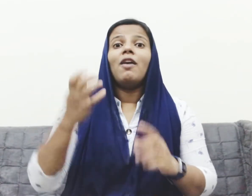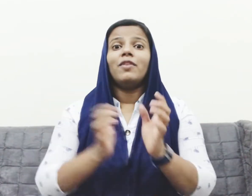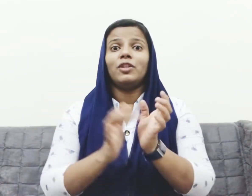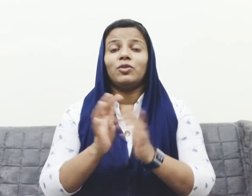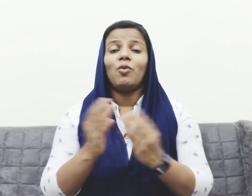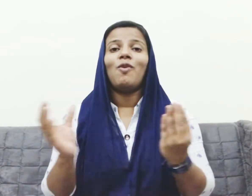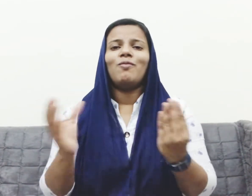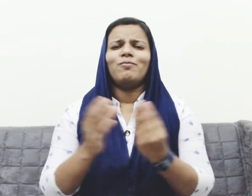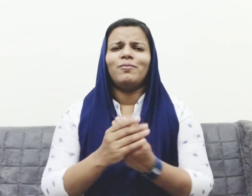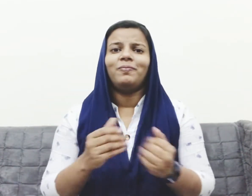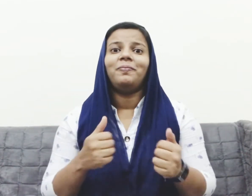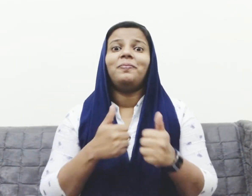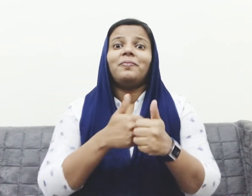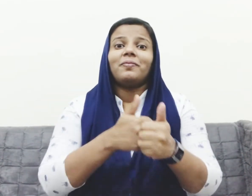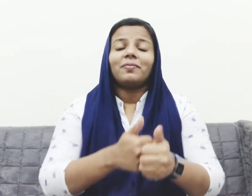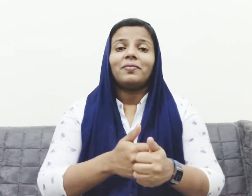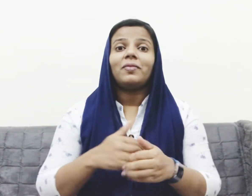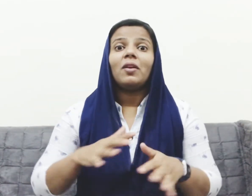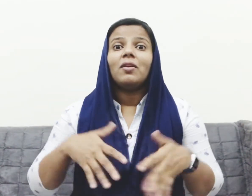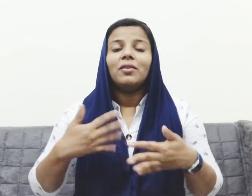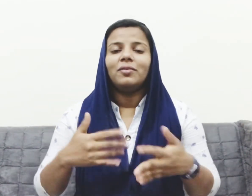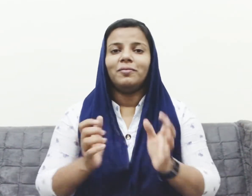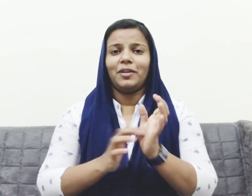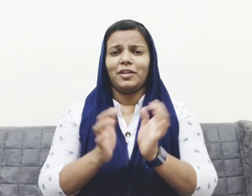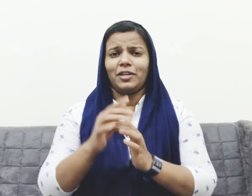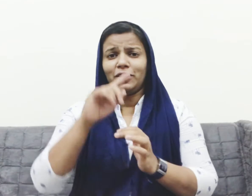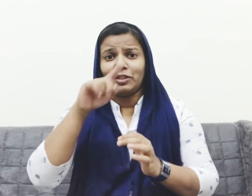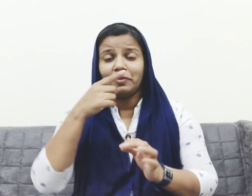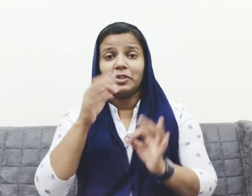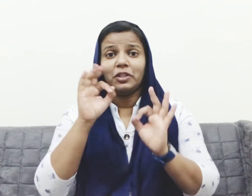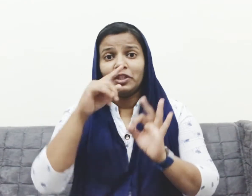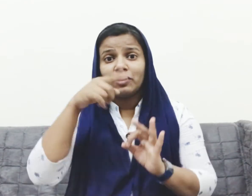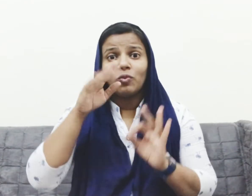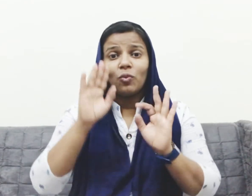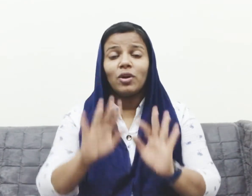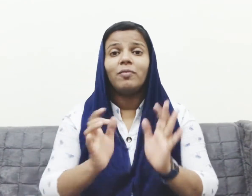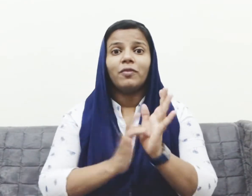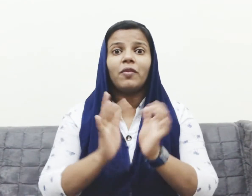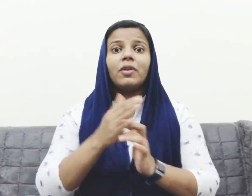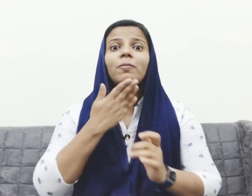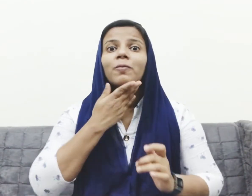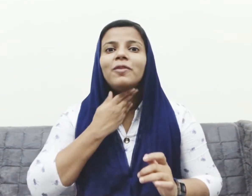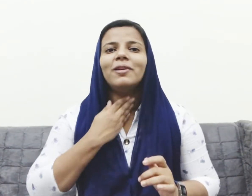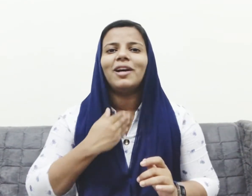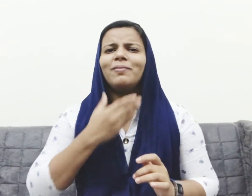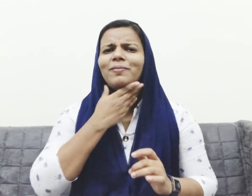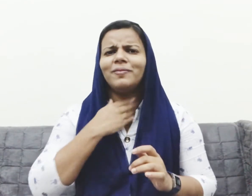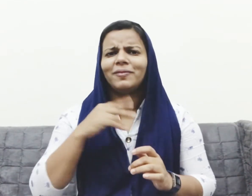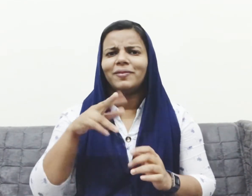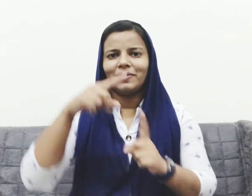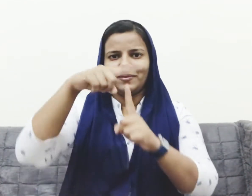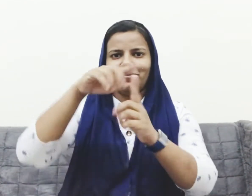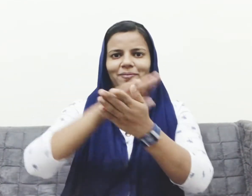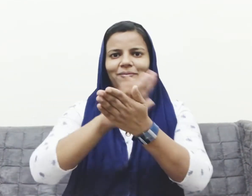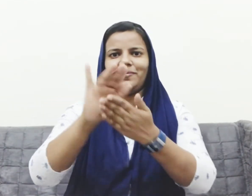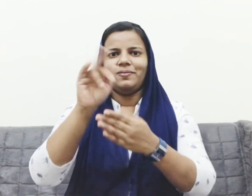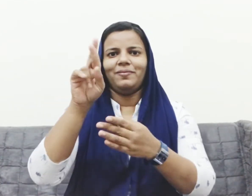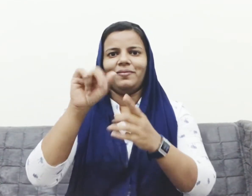അങ്ങയോട് ചേരുവാൻ കാംക്ഷിക്കുന്നു. എൻ്റെ ആത്മാവ് ദൈവത്തിനായി, ജീവനുള്ള ദൈവത്തിനായി തന്നെ ദാഹിക്കുന്നു. ഞാനിപ്പോൾ ദൈവസന്നിധിയിൽ ചെല്ലുവാൻ